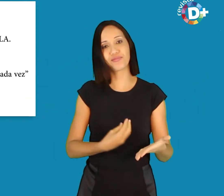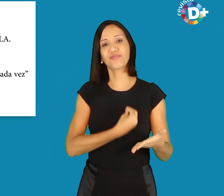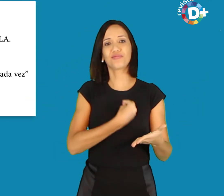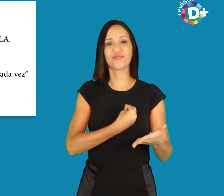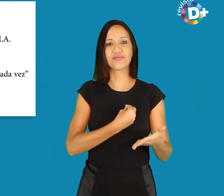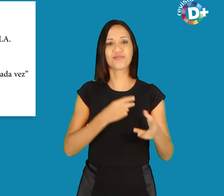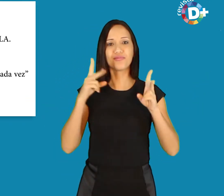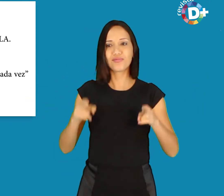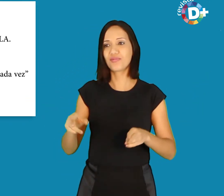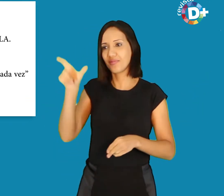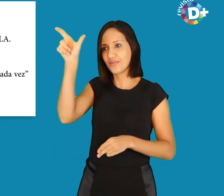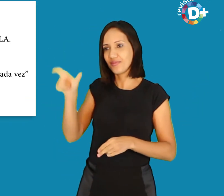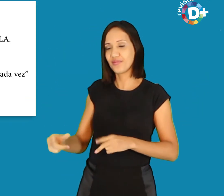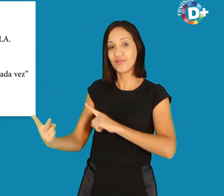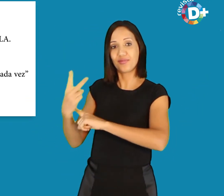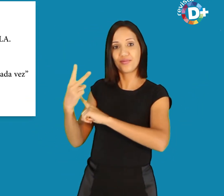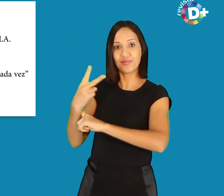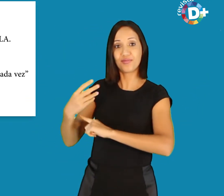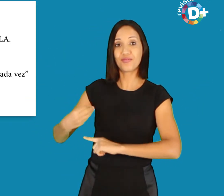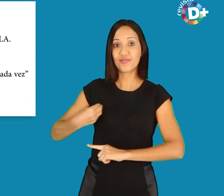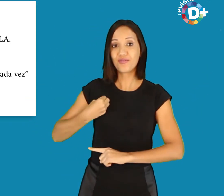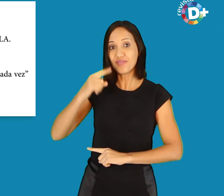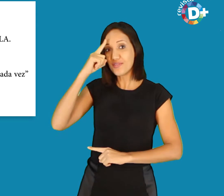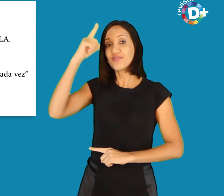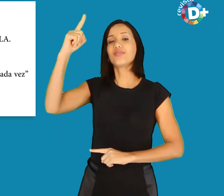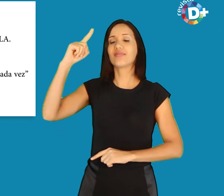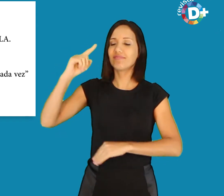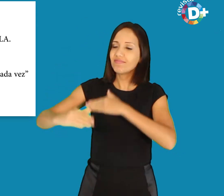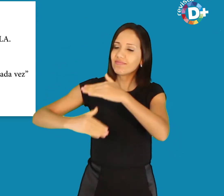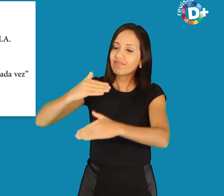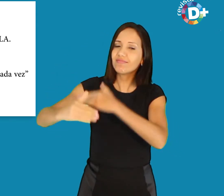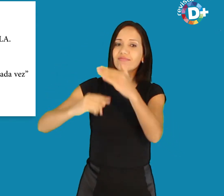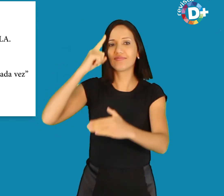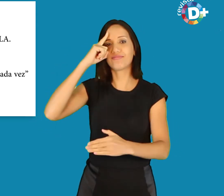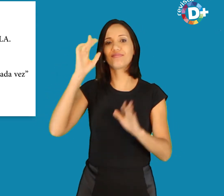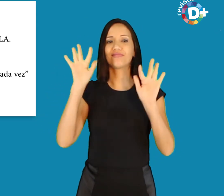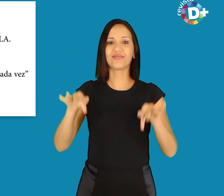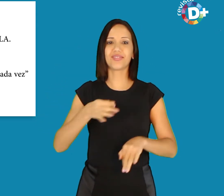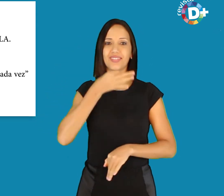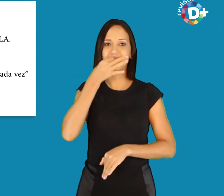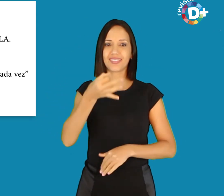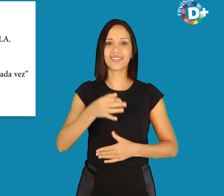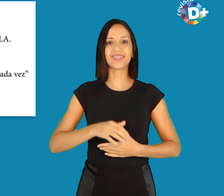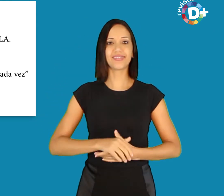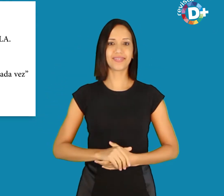hoje como diz minha cuidadora vivo um dia de cada vez finalista